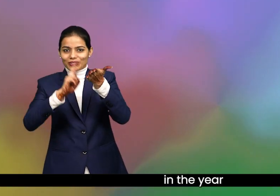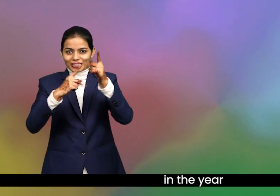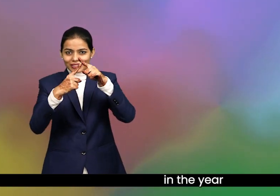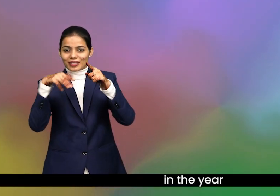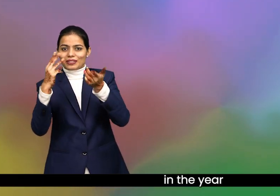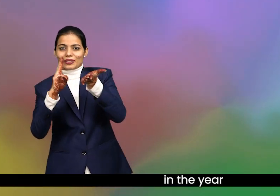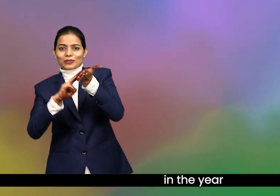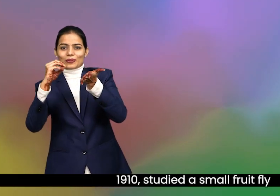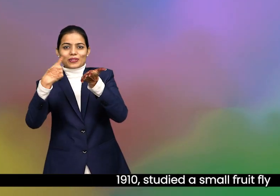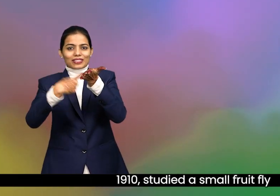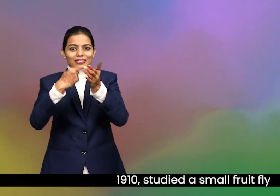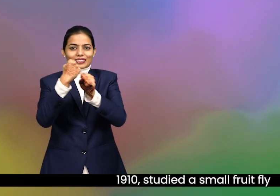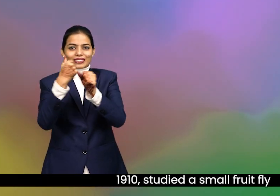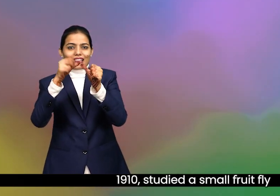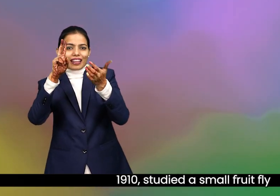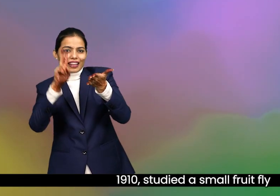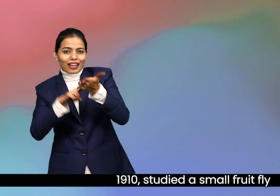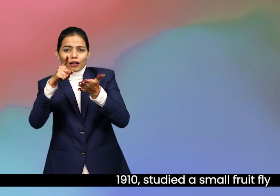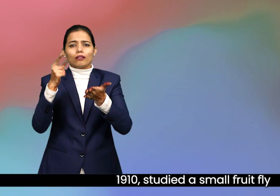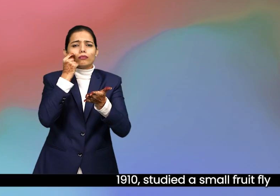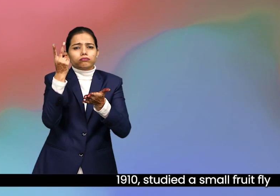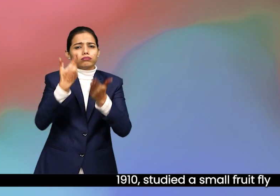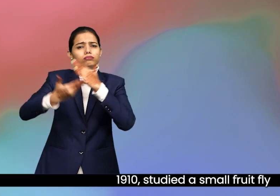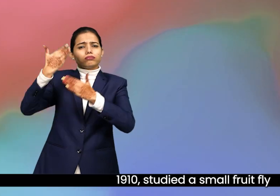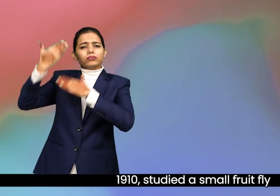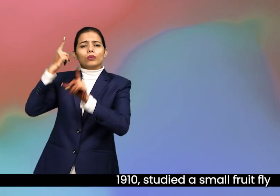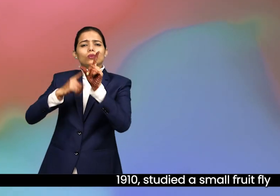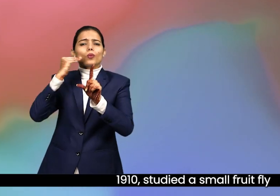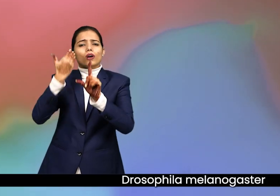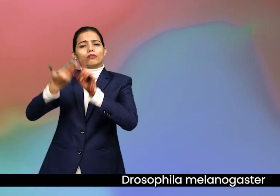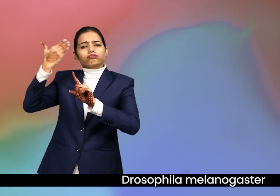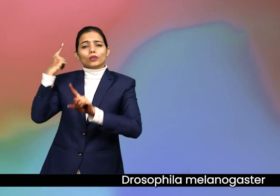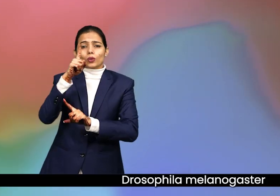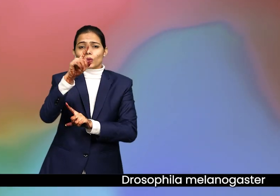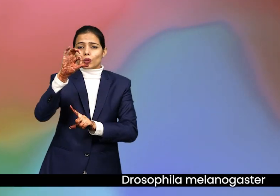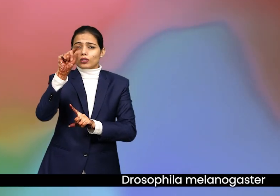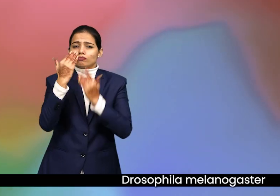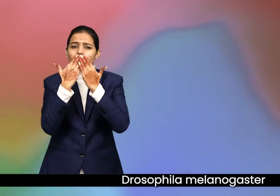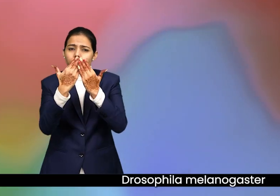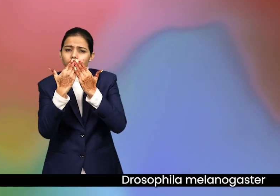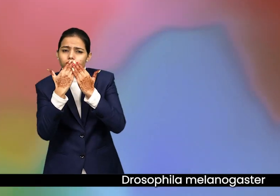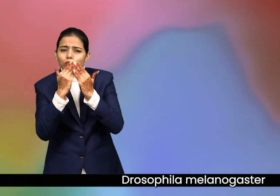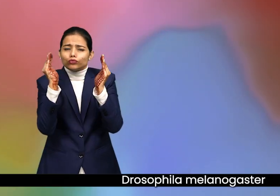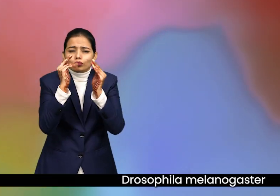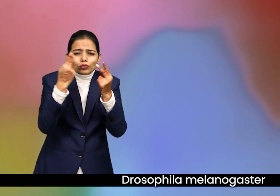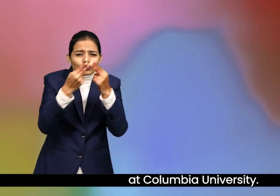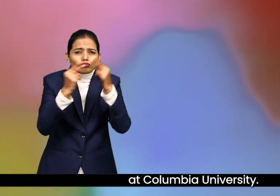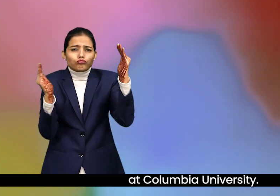In the year 1910 ஆண்டு studied a small fruit fly, கொலம்பியா Drosophila பல்கலைக்கழகத்தில் melanogaster, டிராசோபிலா